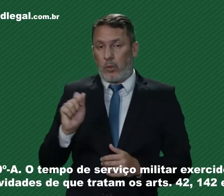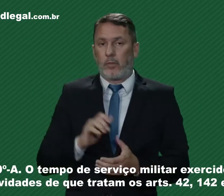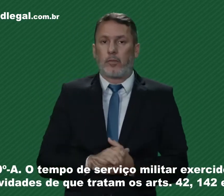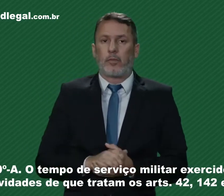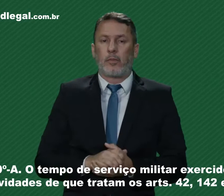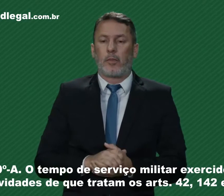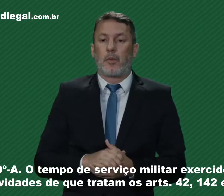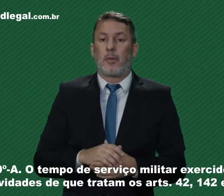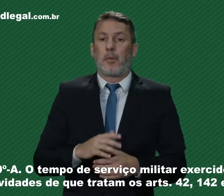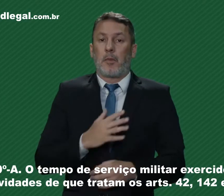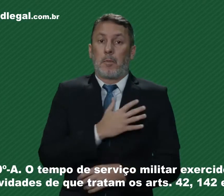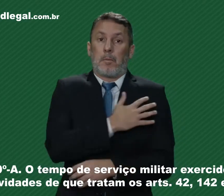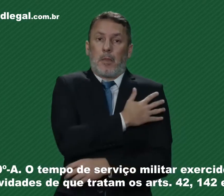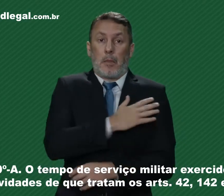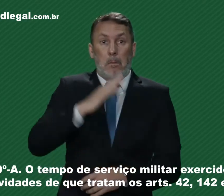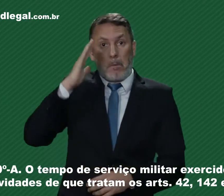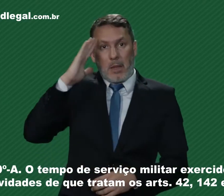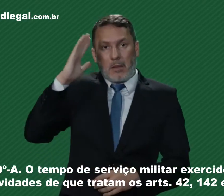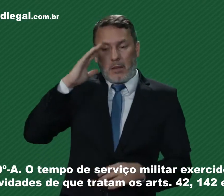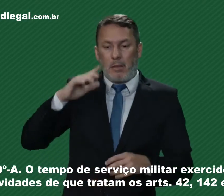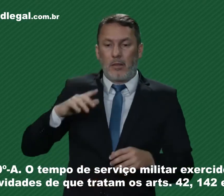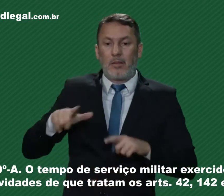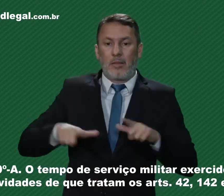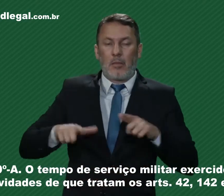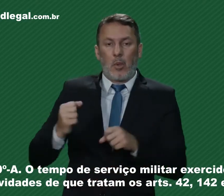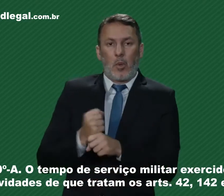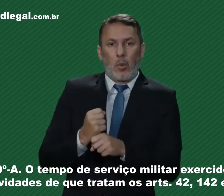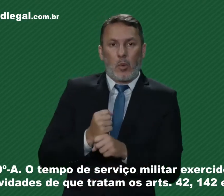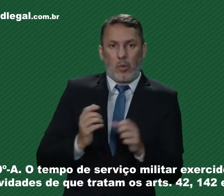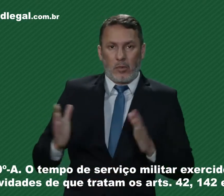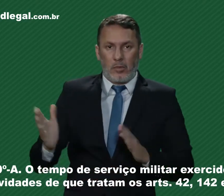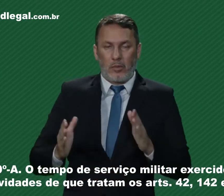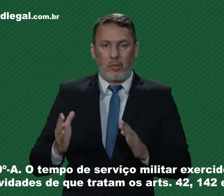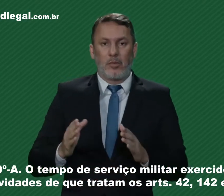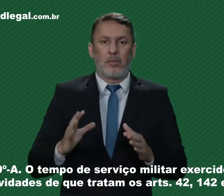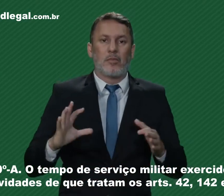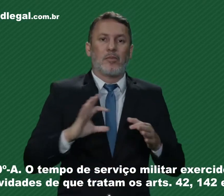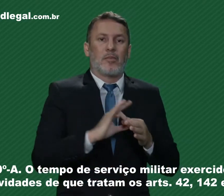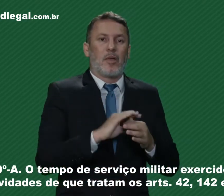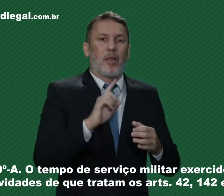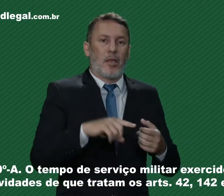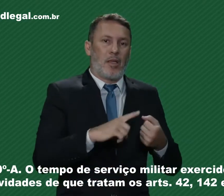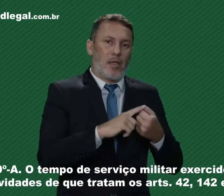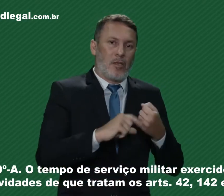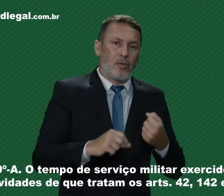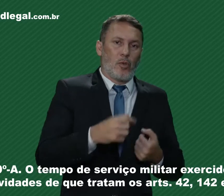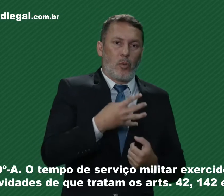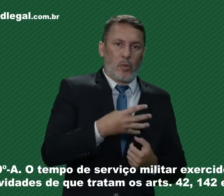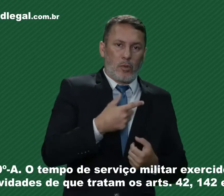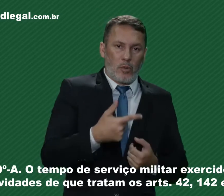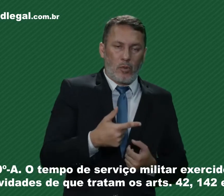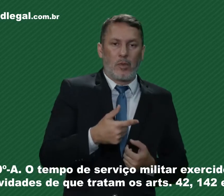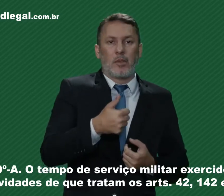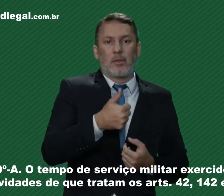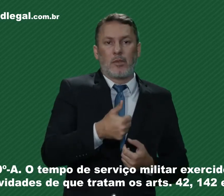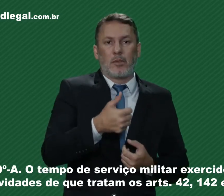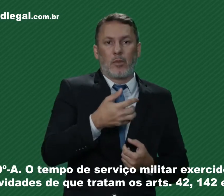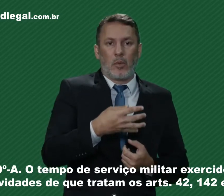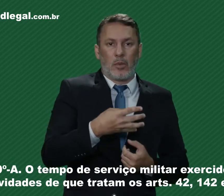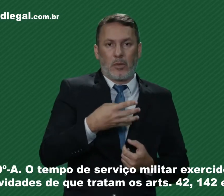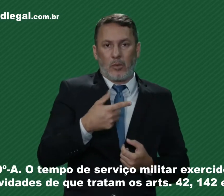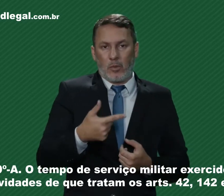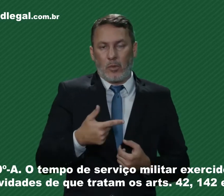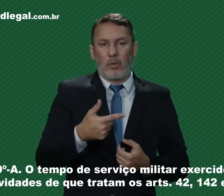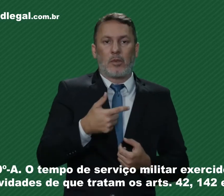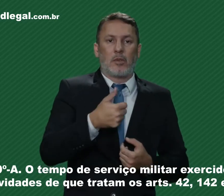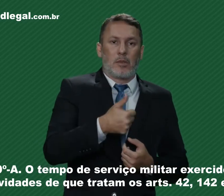9º-A. O tempo de serviço militar exercido nas atividades de que tratam os artigos 42,